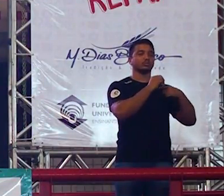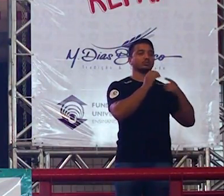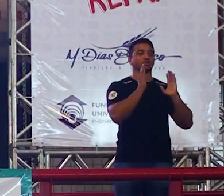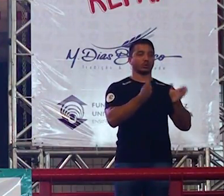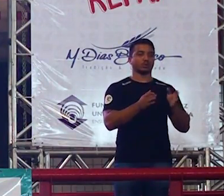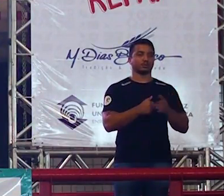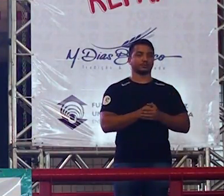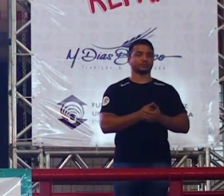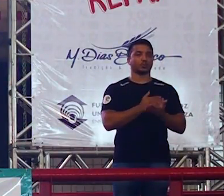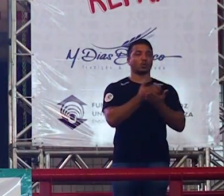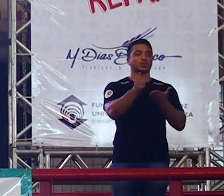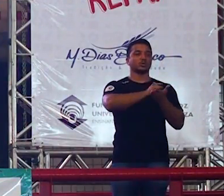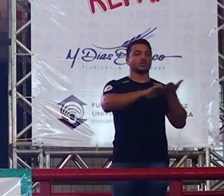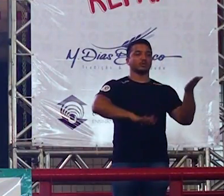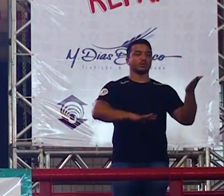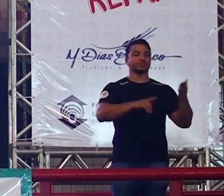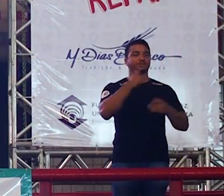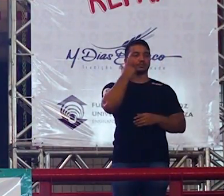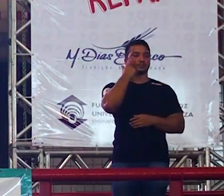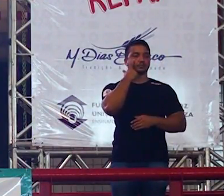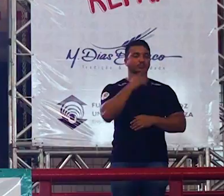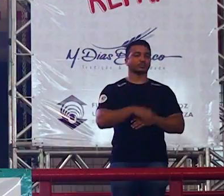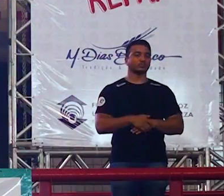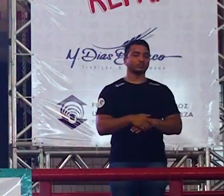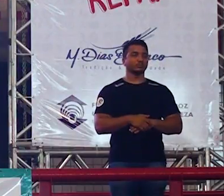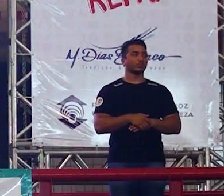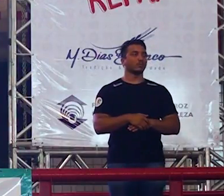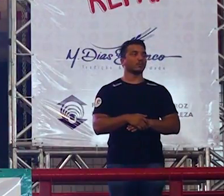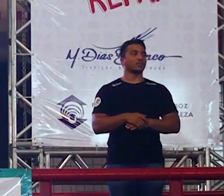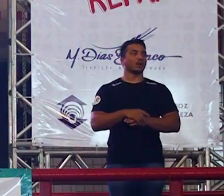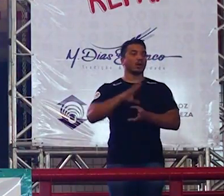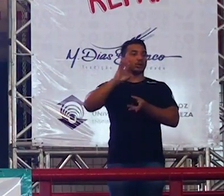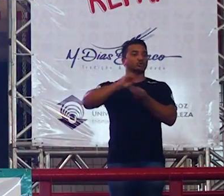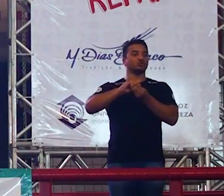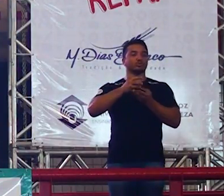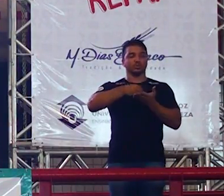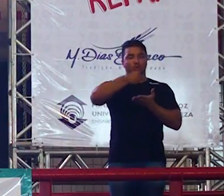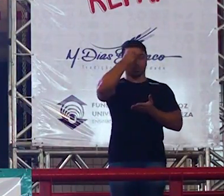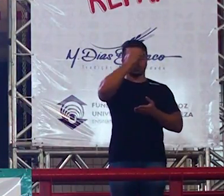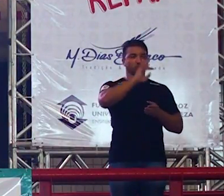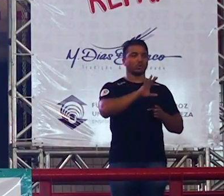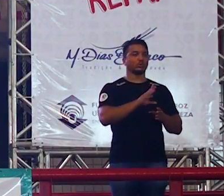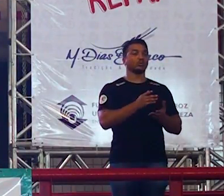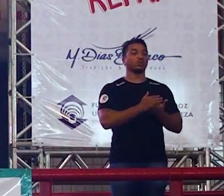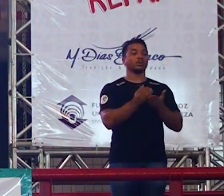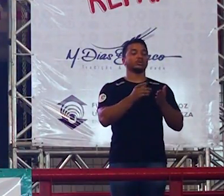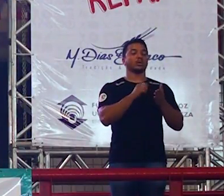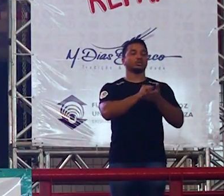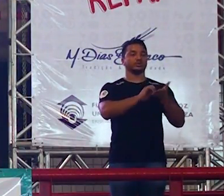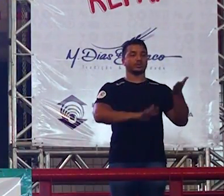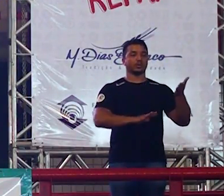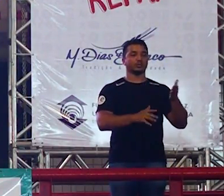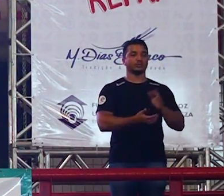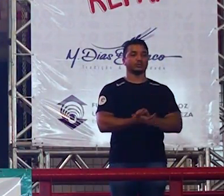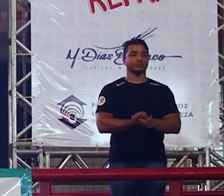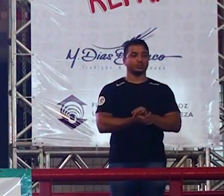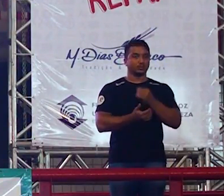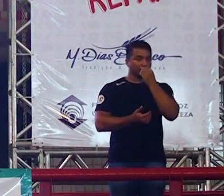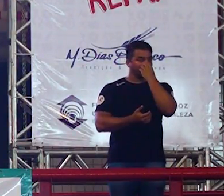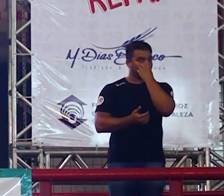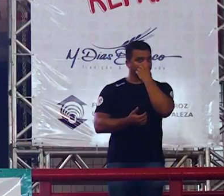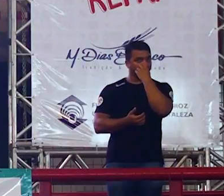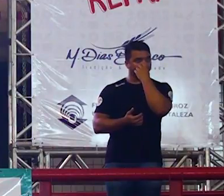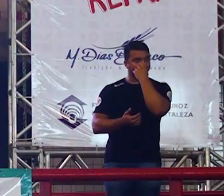atividades? Ok? Vamos lá. Então, esse aí é nosso resumo teórico, tá certo? Vejamos. Então,